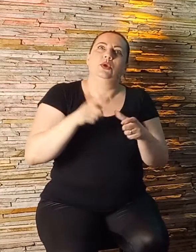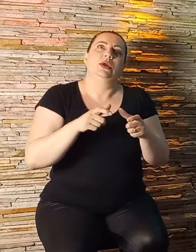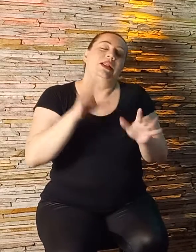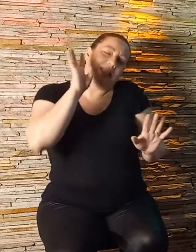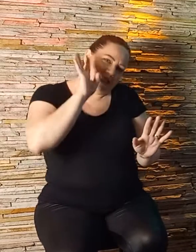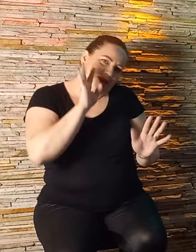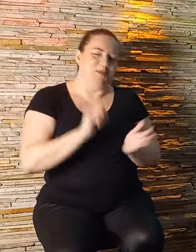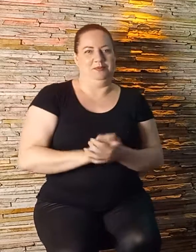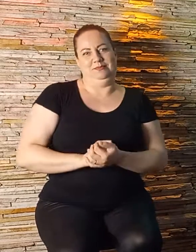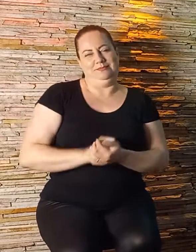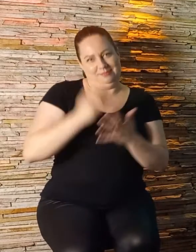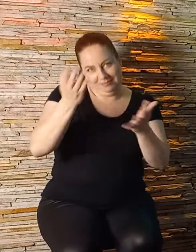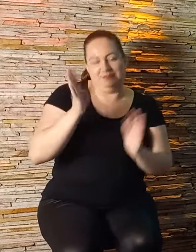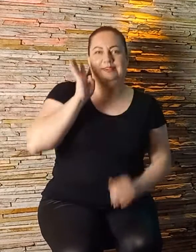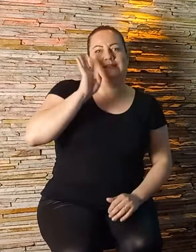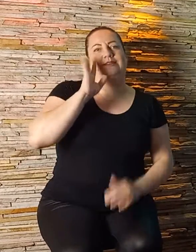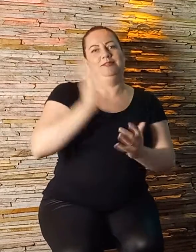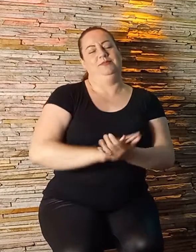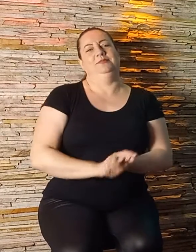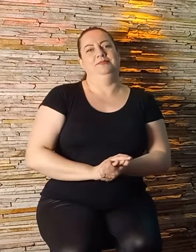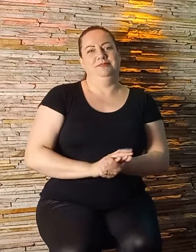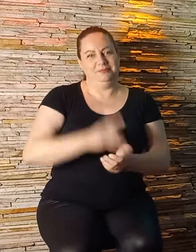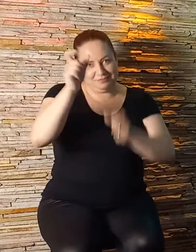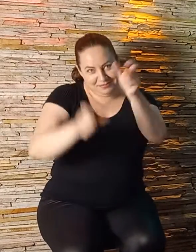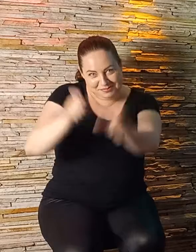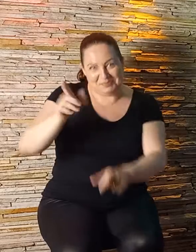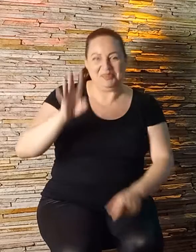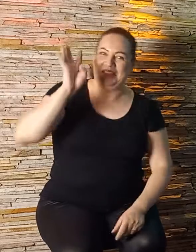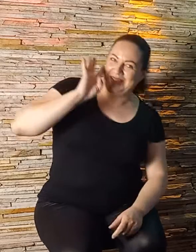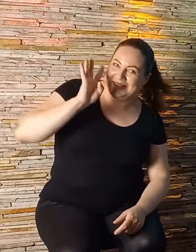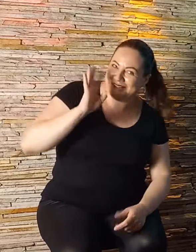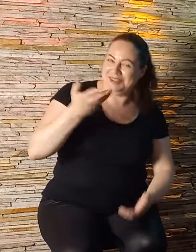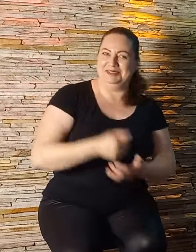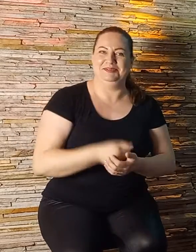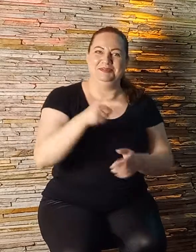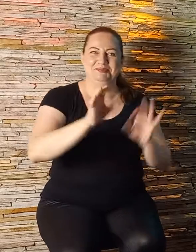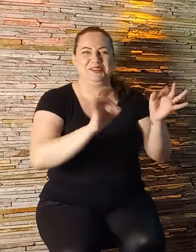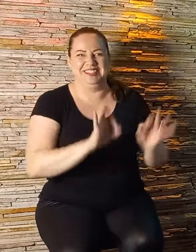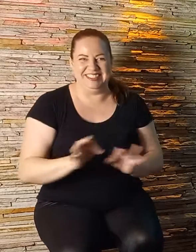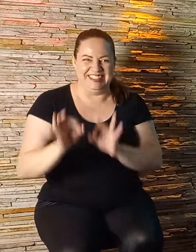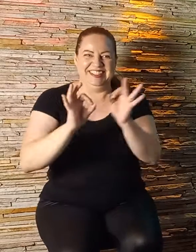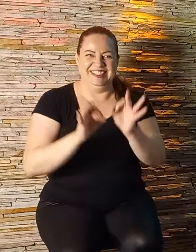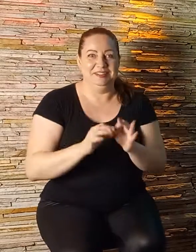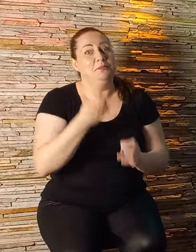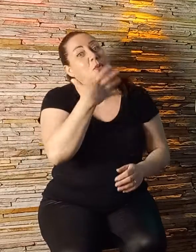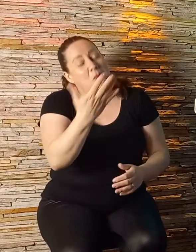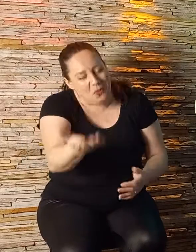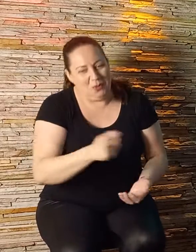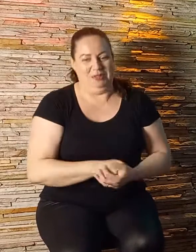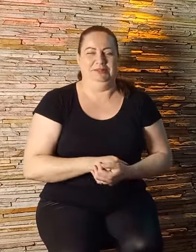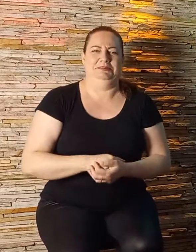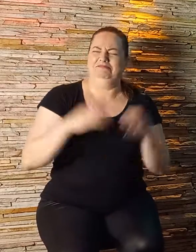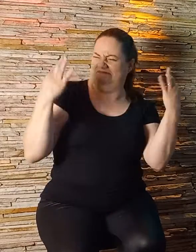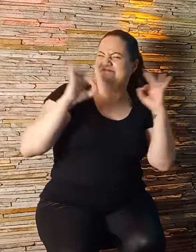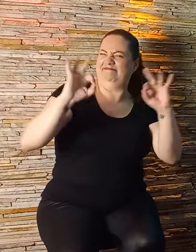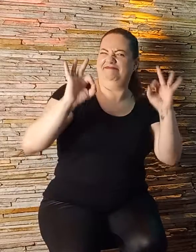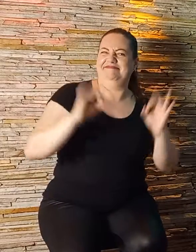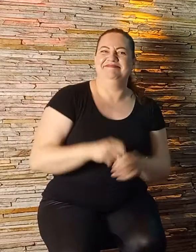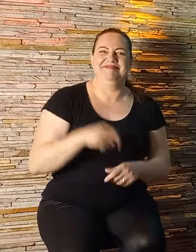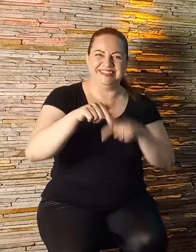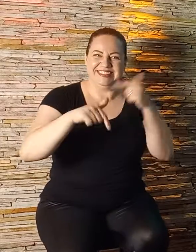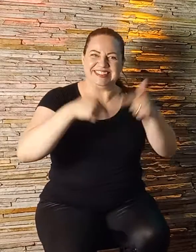legal legal isso tem muita gente legal nesse projeto pessoa boa e maravilhosa